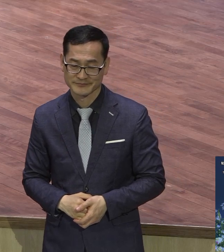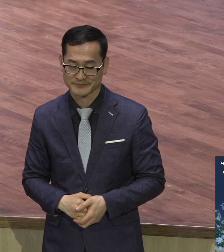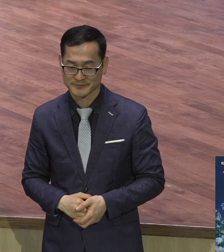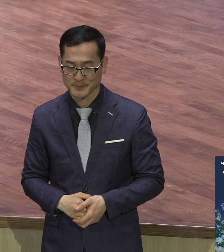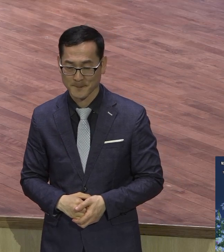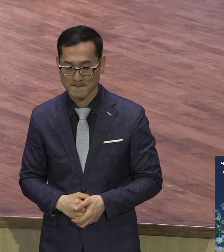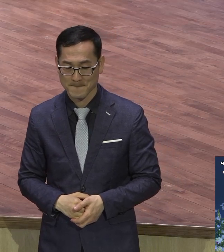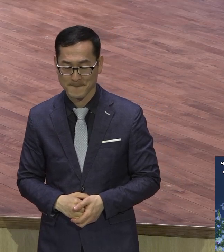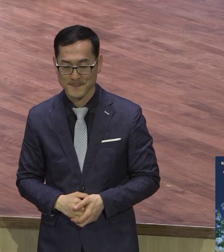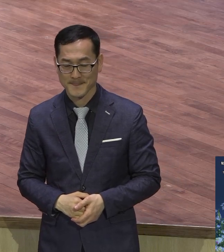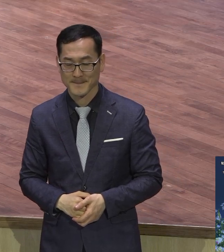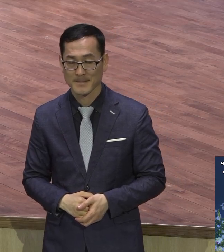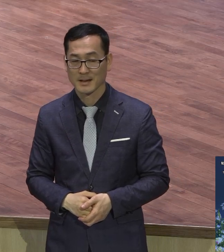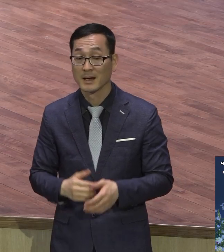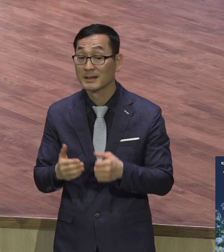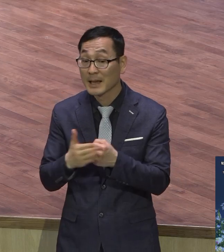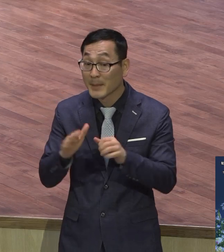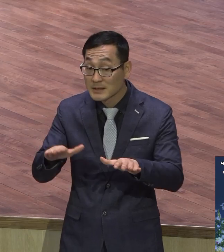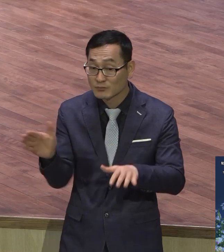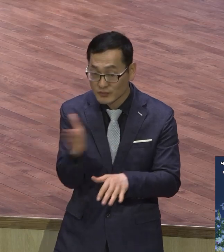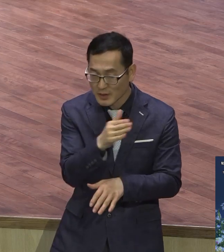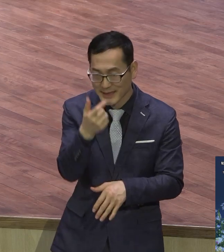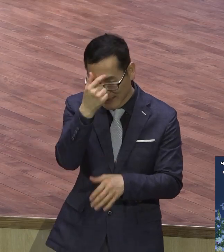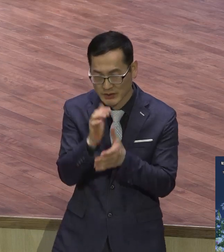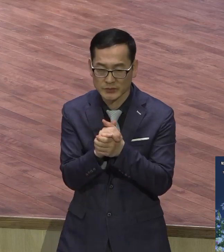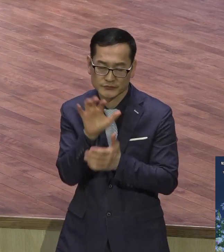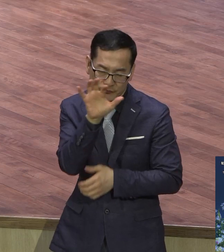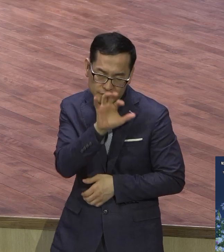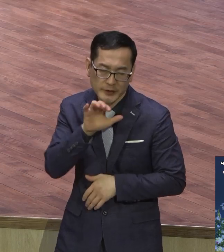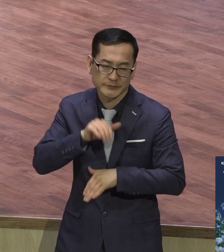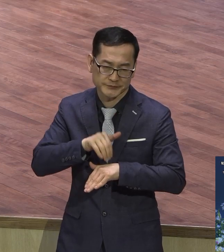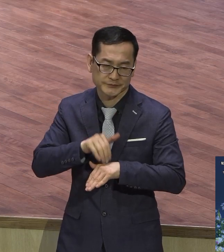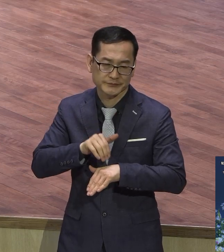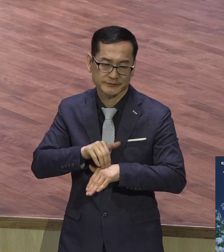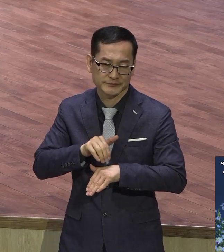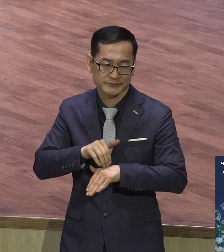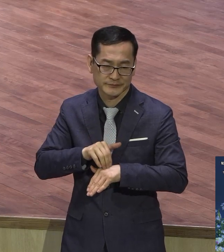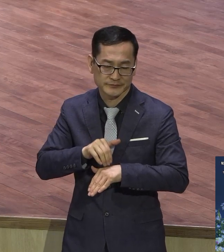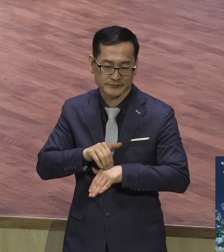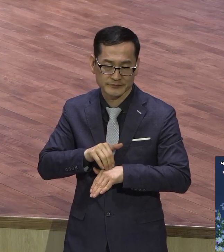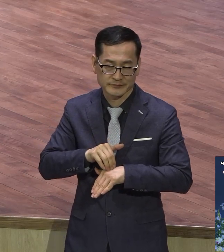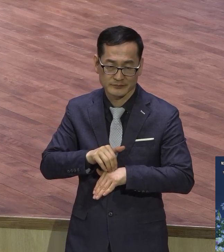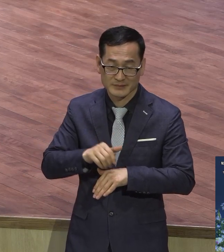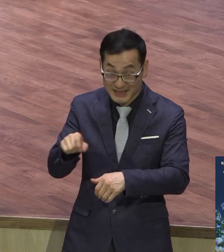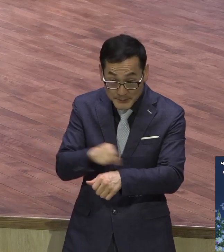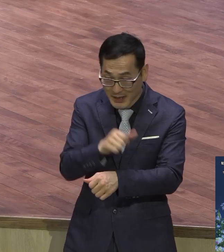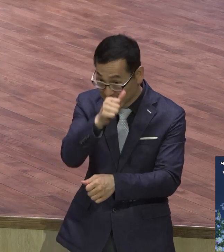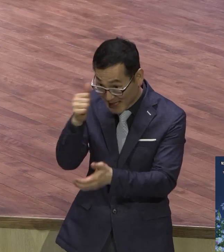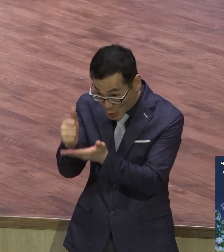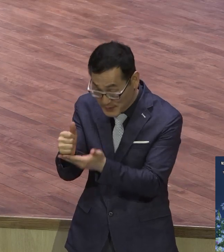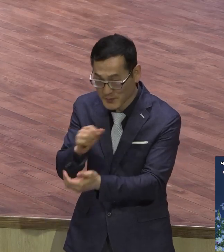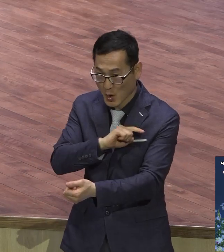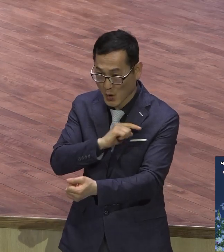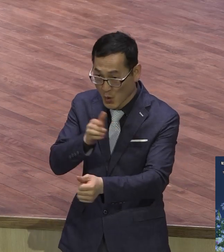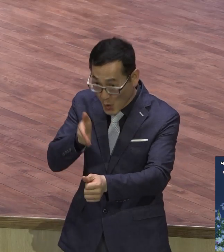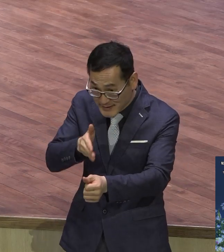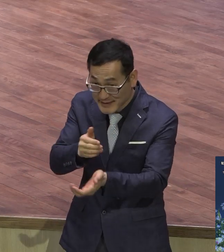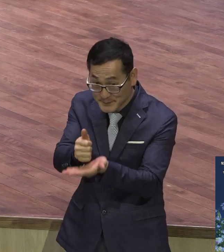그러니까 지금부터라도 여러분 우리 영계의 모든 성도들 우리도 특별히 장로님들 건사님들 우리